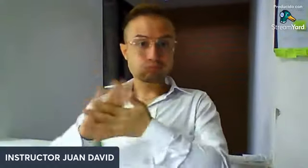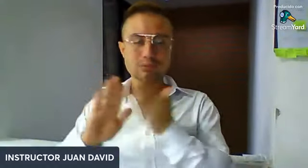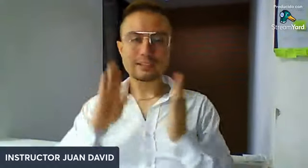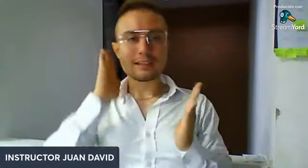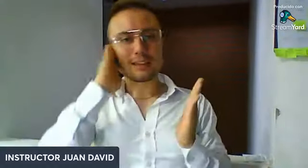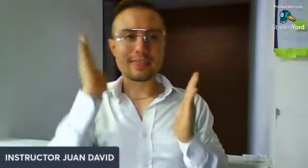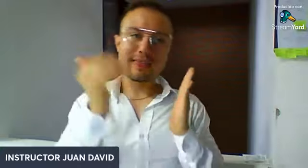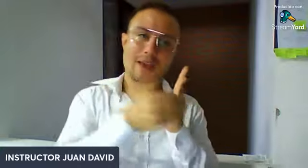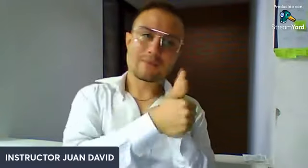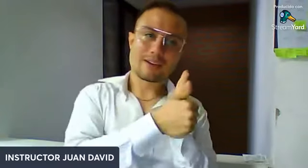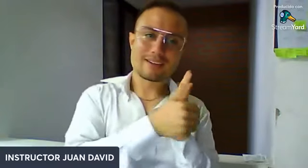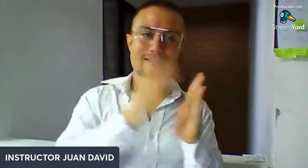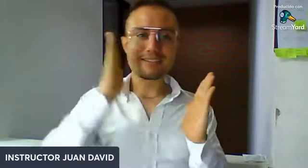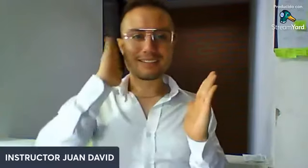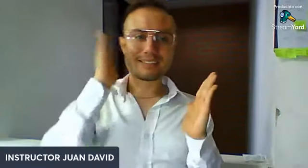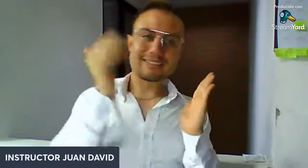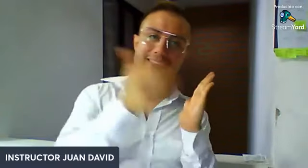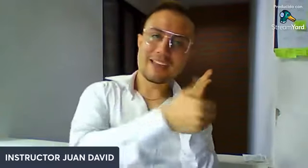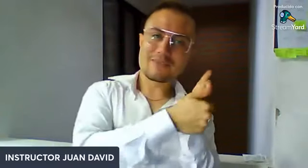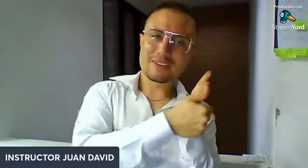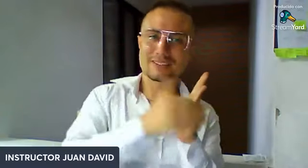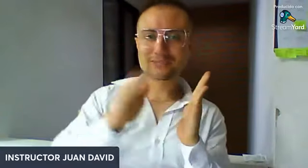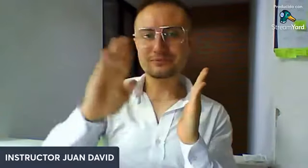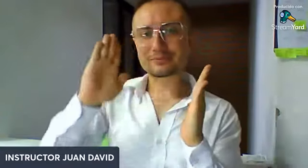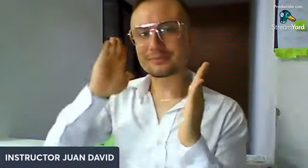se utilizaba una seña que era esta de Navidad.